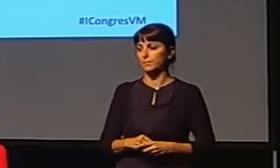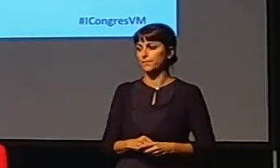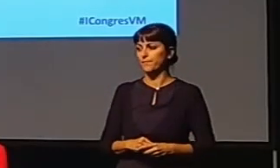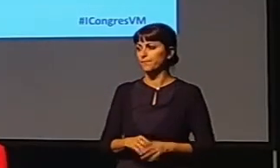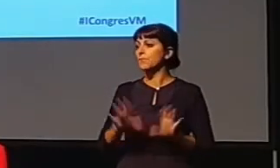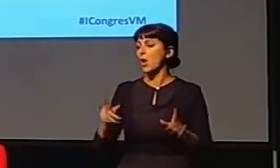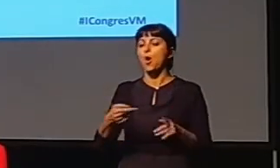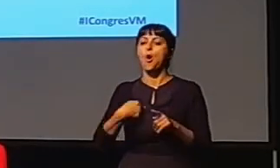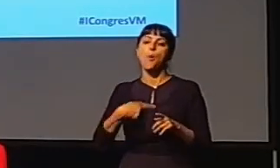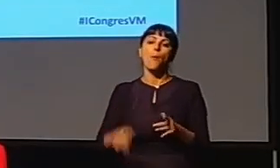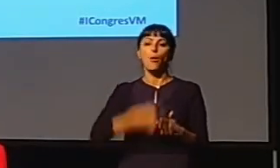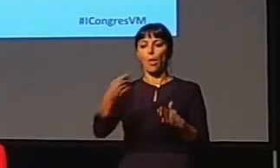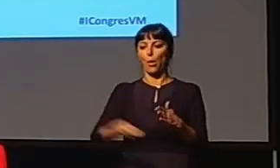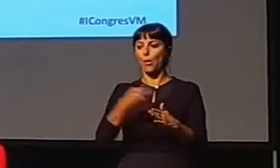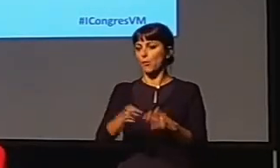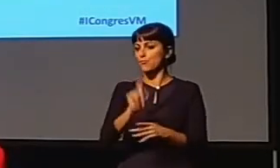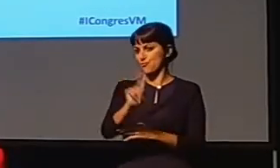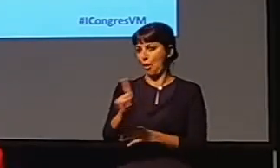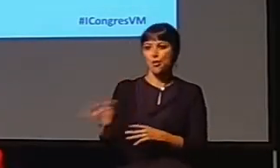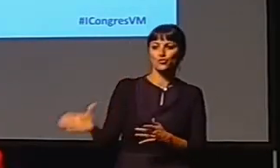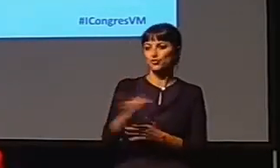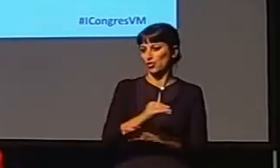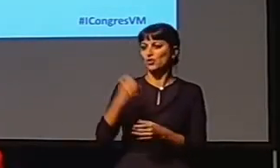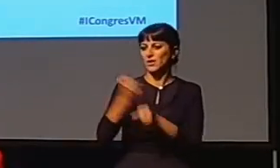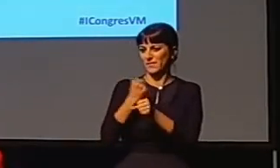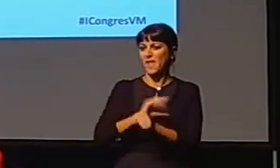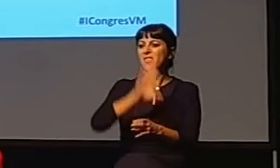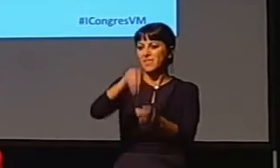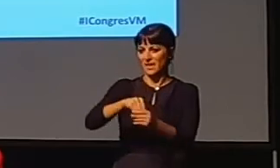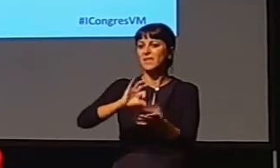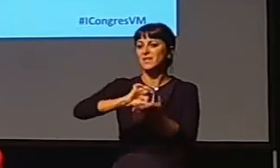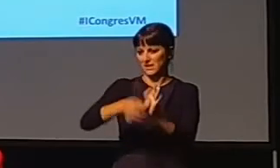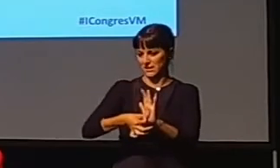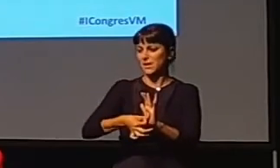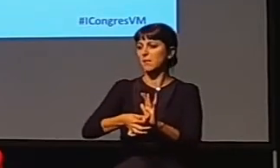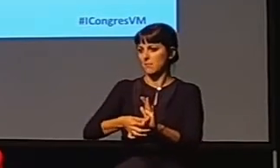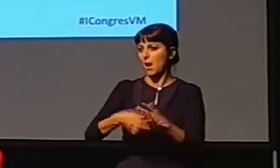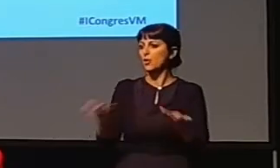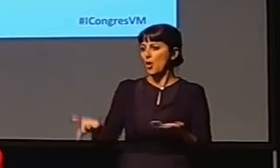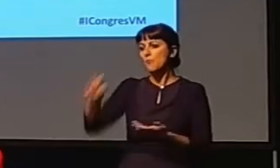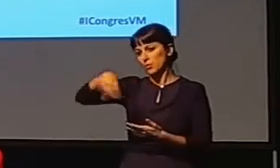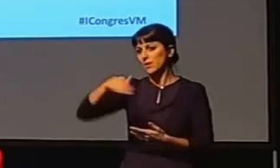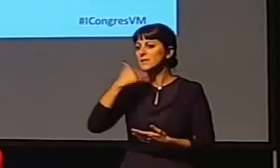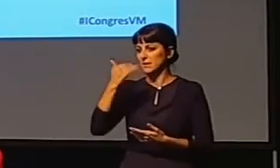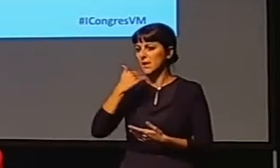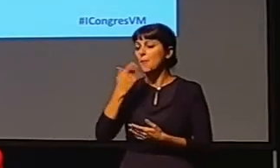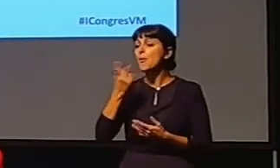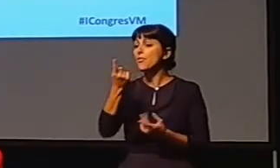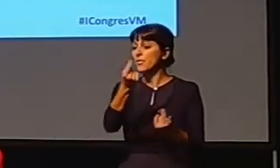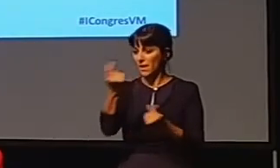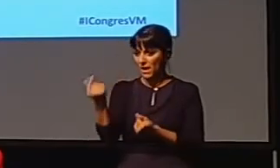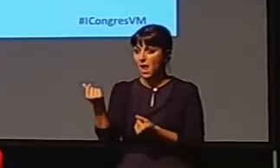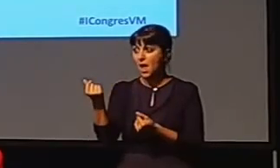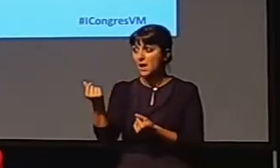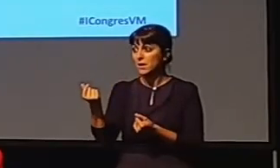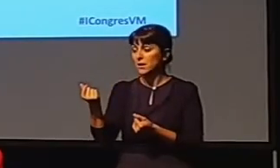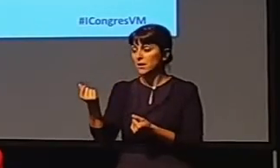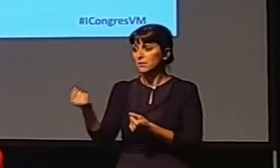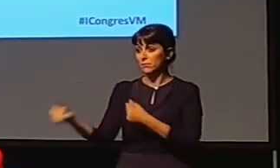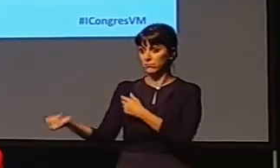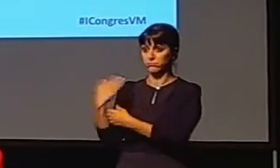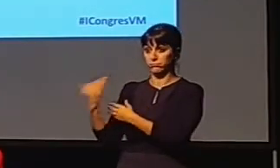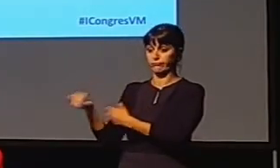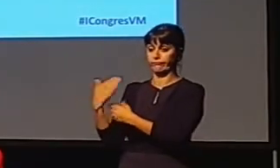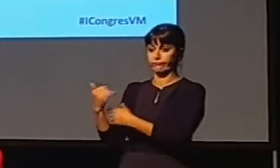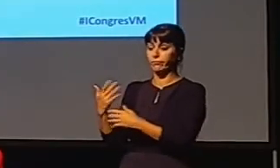la gent que estem aquí estem treballant dintre del sistema. I sabem que aquests diners que ens estan arribant són diners que haurien de ser